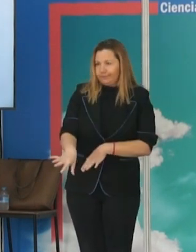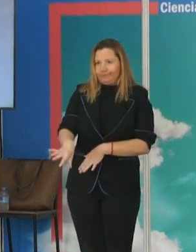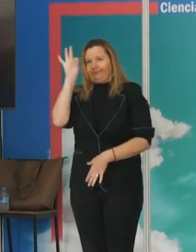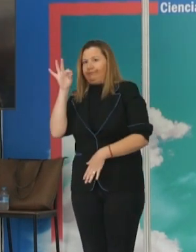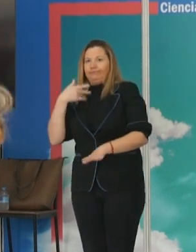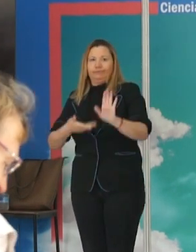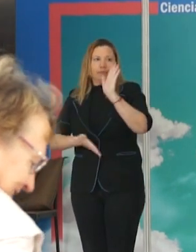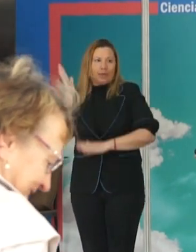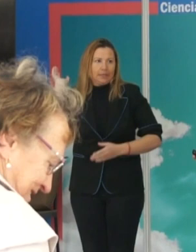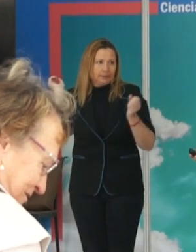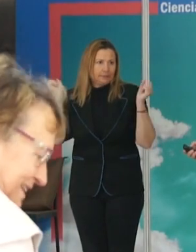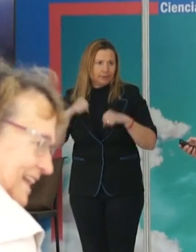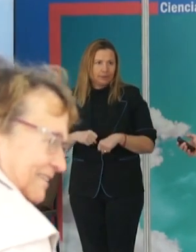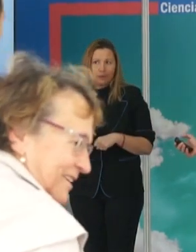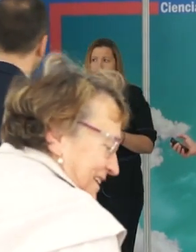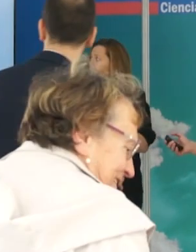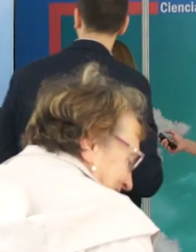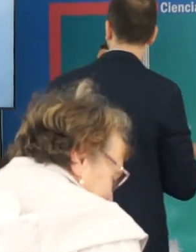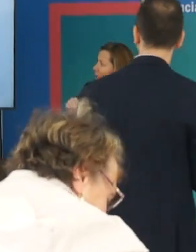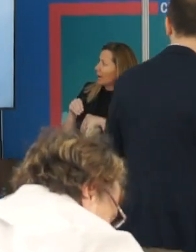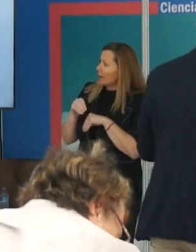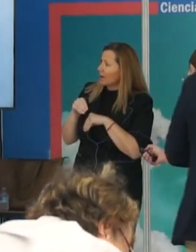¿vale? Ay, pues lo he apagado.